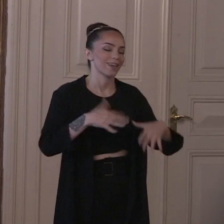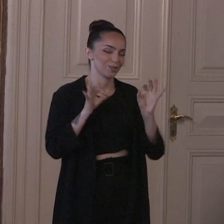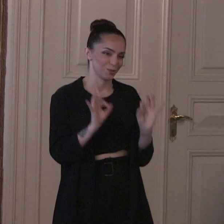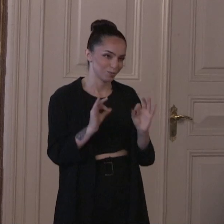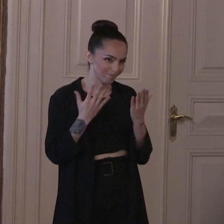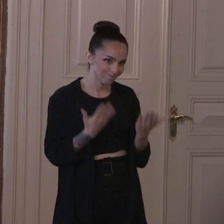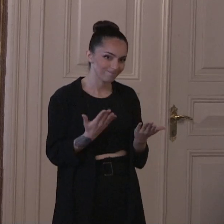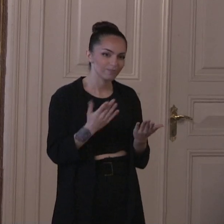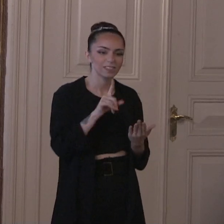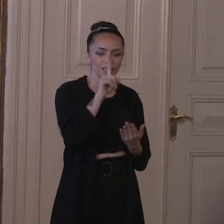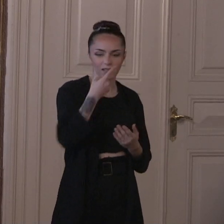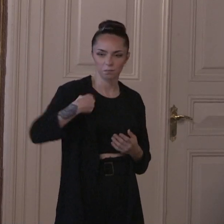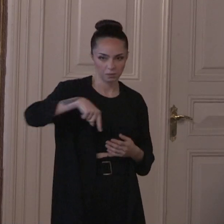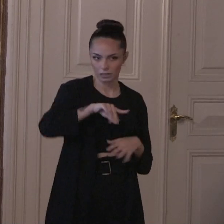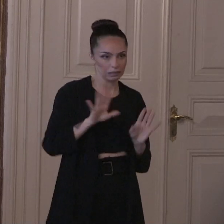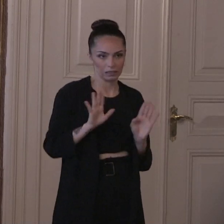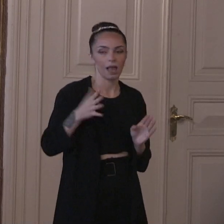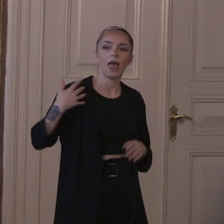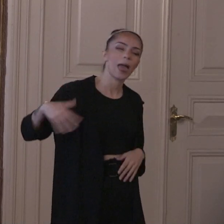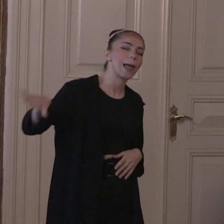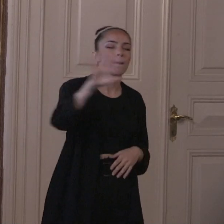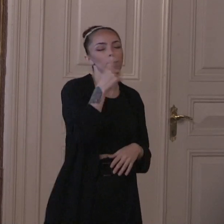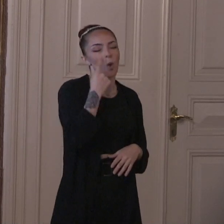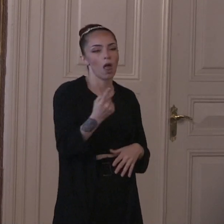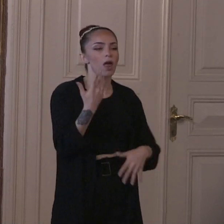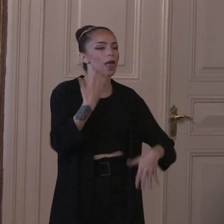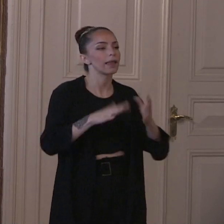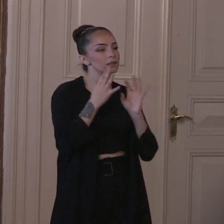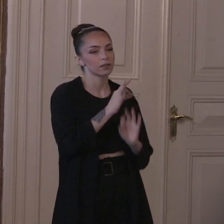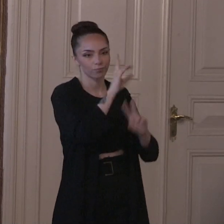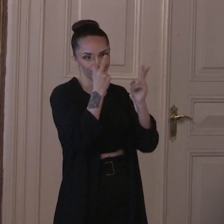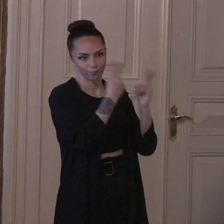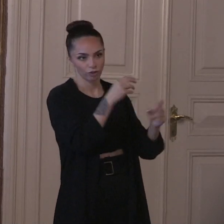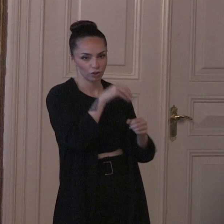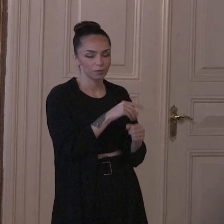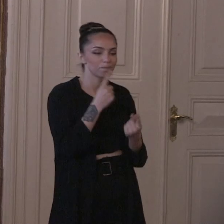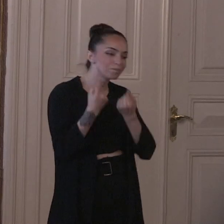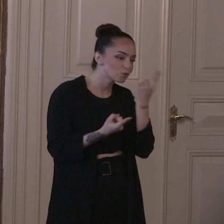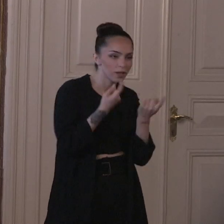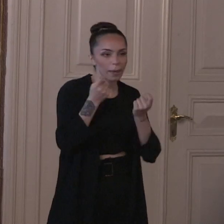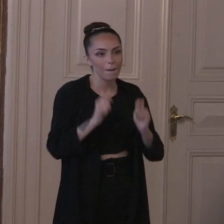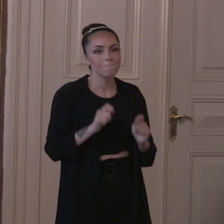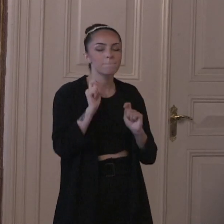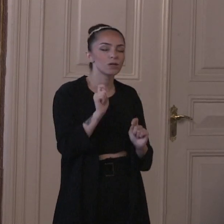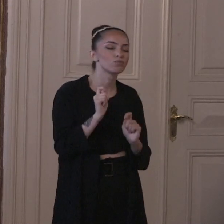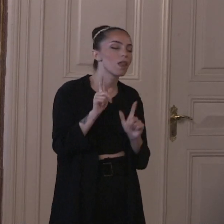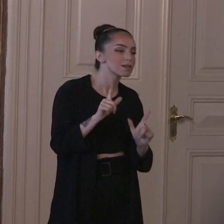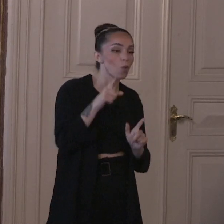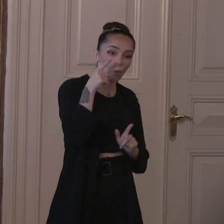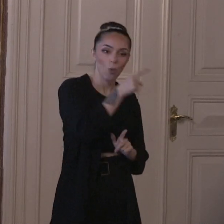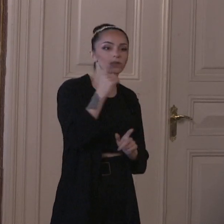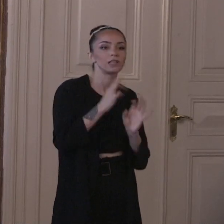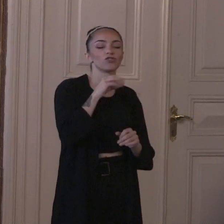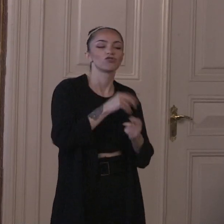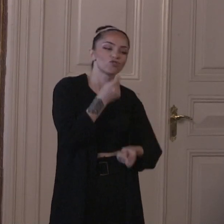Günü sadece bize değil, hepimize engelli bireyler için bir şeyler yapma, onlar için